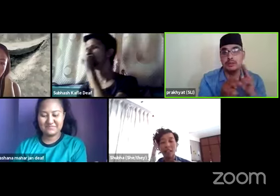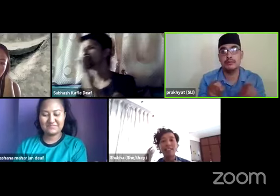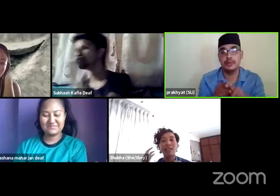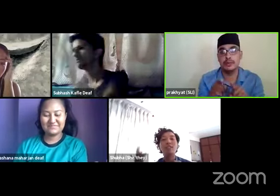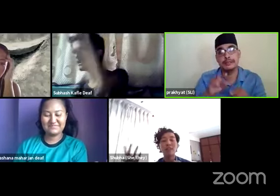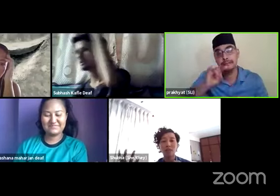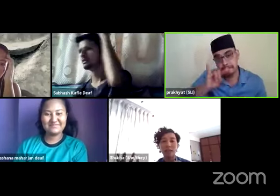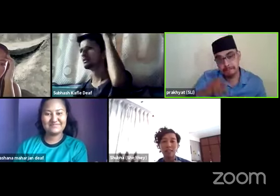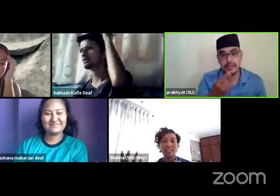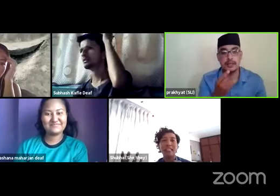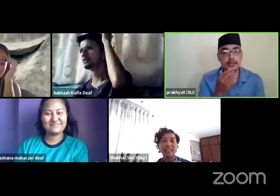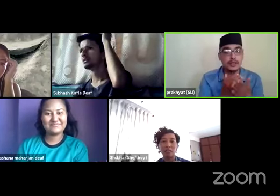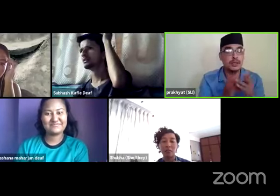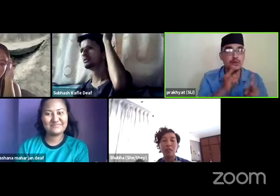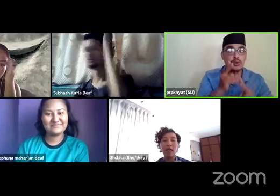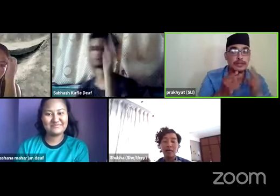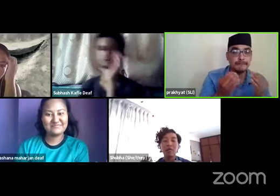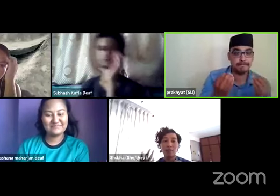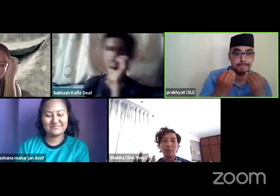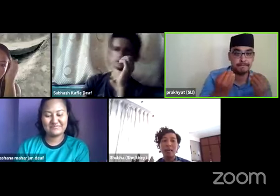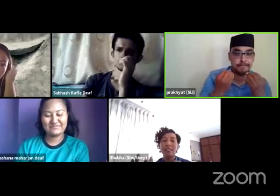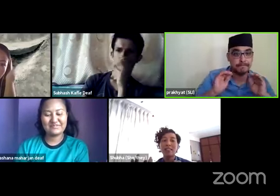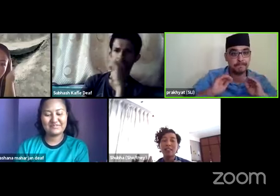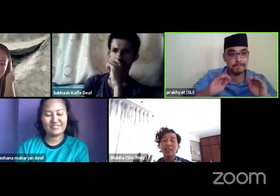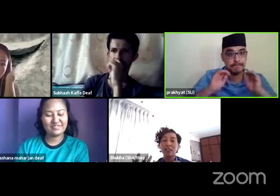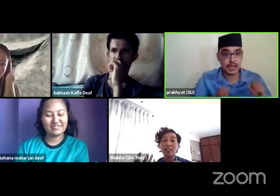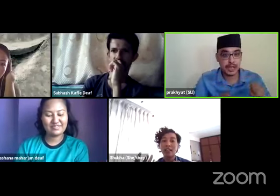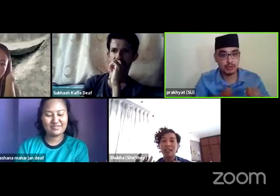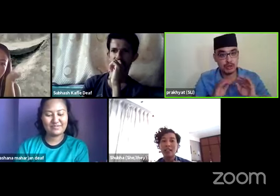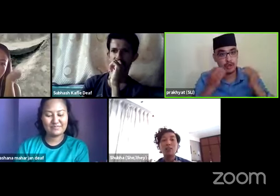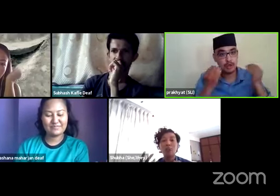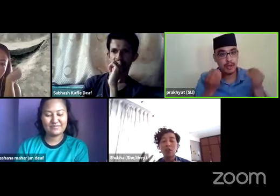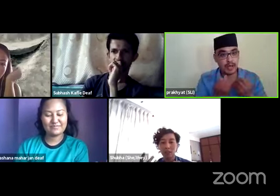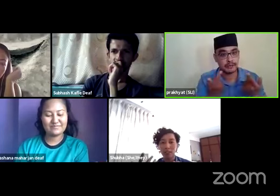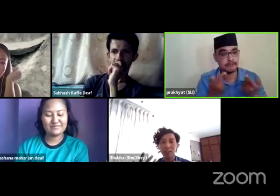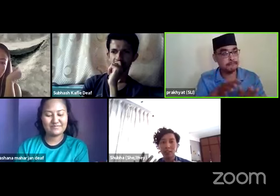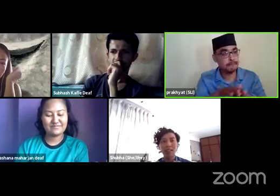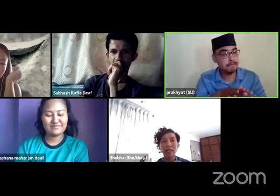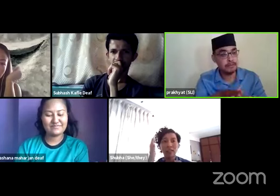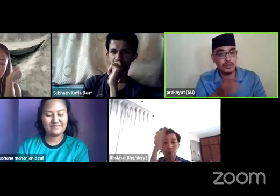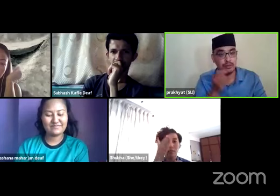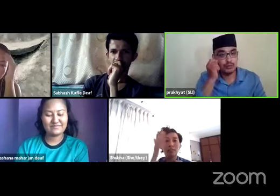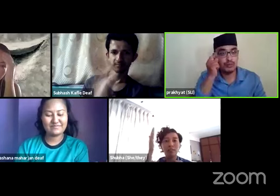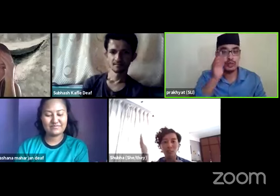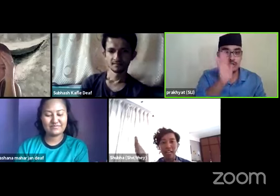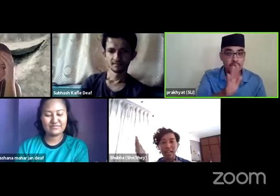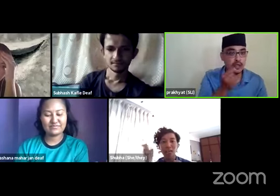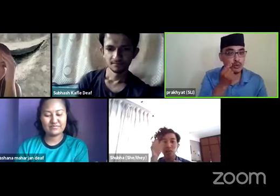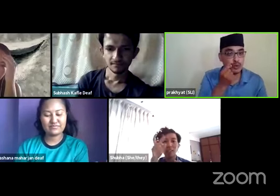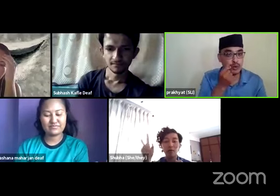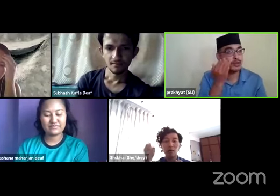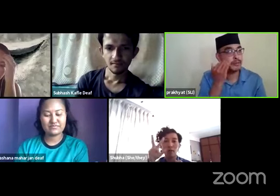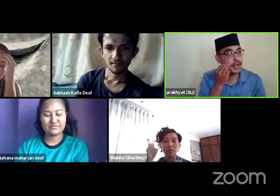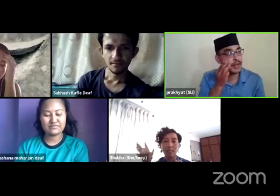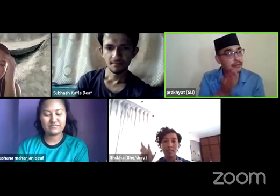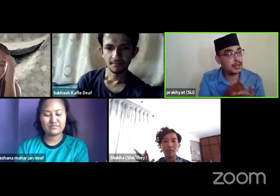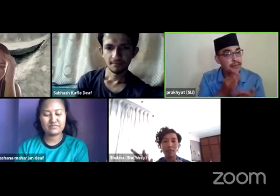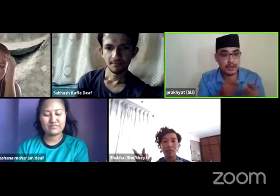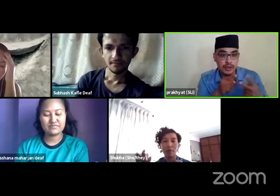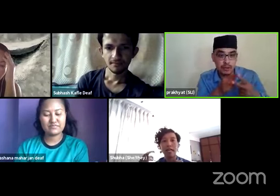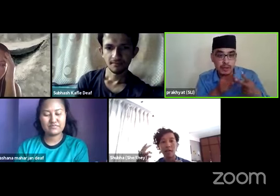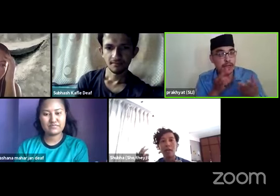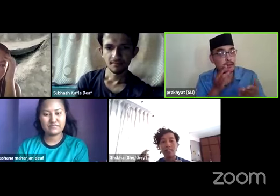अगेन हामीले चाहिँ कसरी कुराहरू सिकिरहेछौँ, हाम्रो समाज कति धेरै हेटरनर्मेटिभ, होइन, खालि पुरुष महिला यो दुइटा वर्ग